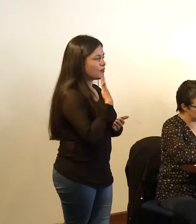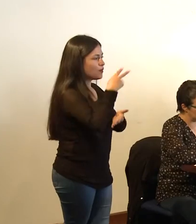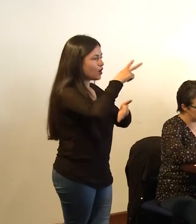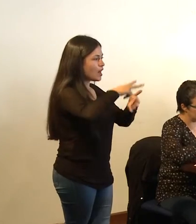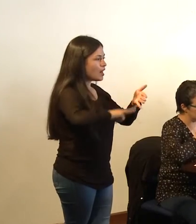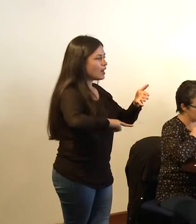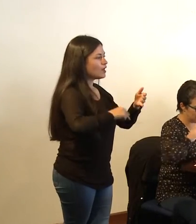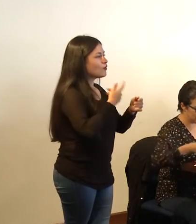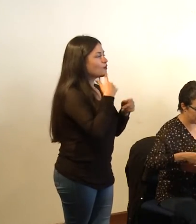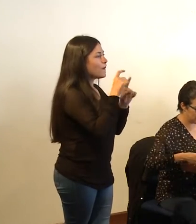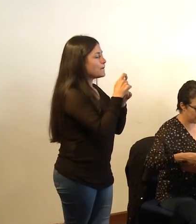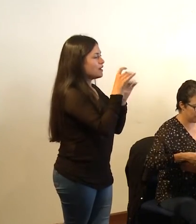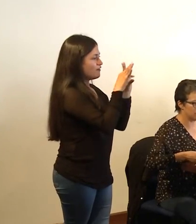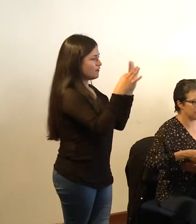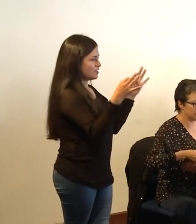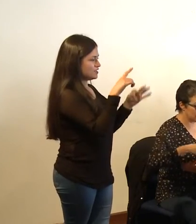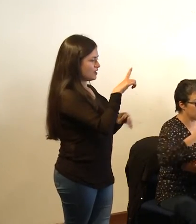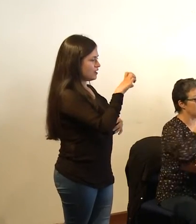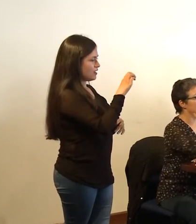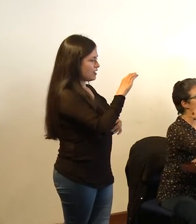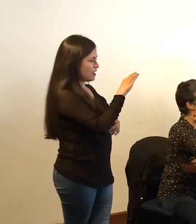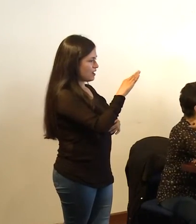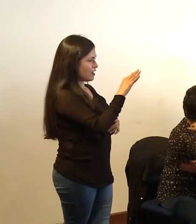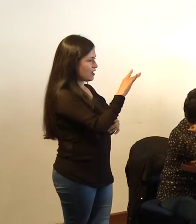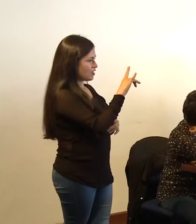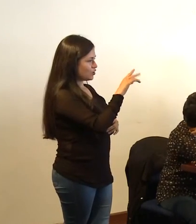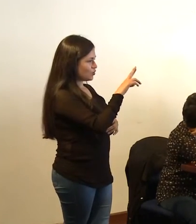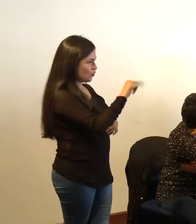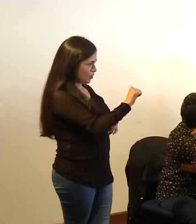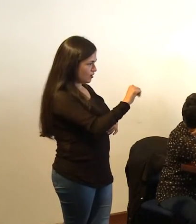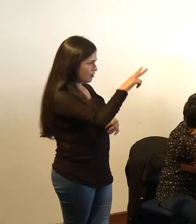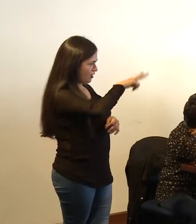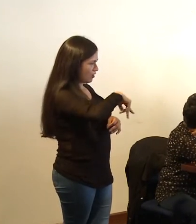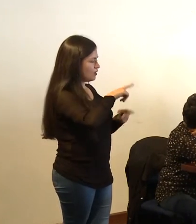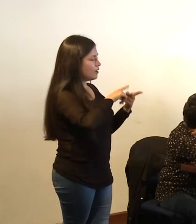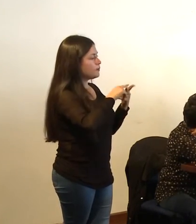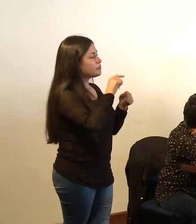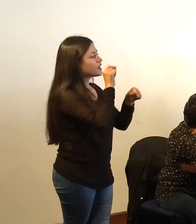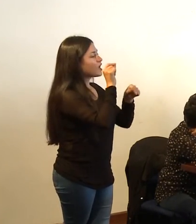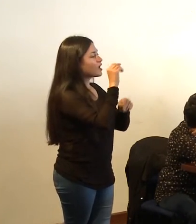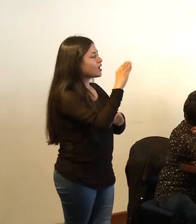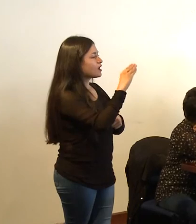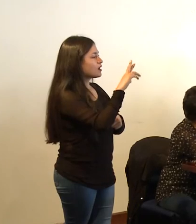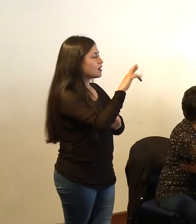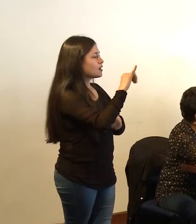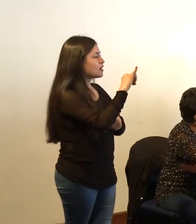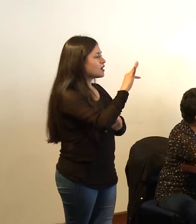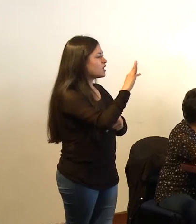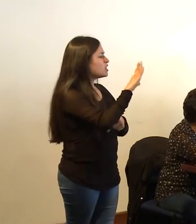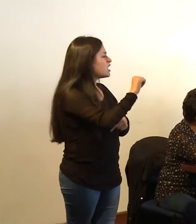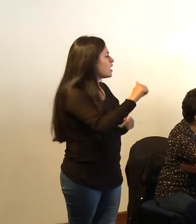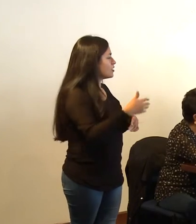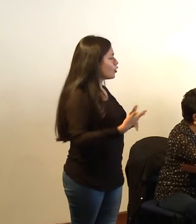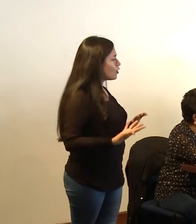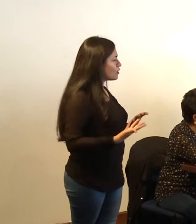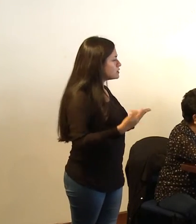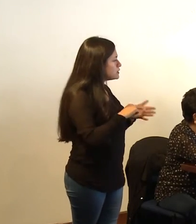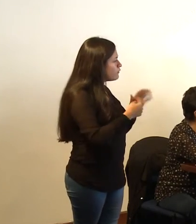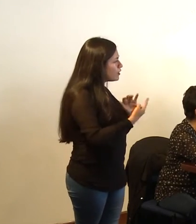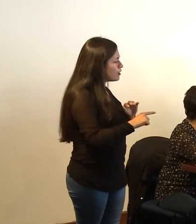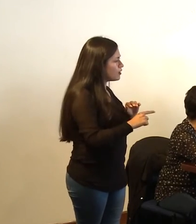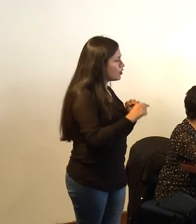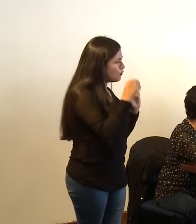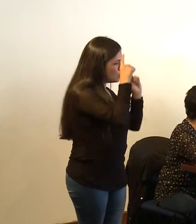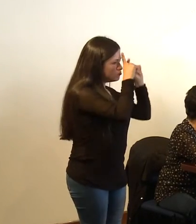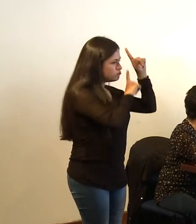Quiero dejar ese punto ahí porque me parece completamente conectado con el tema de pobreza política. No sea que simplemente el